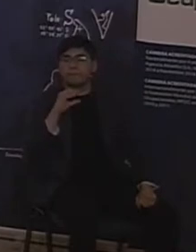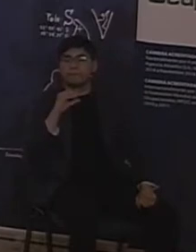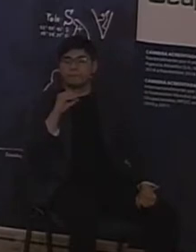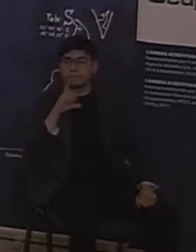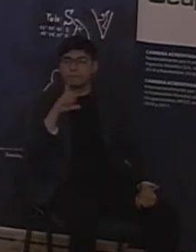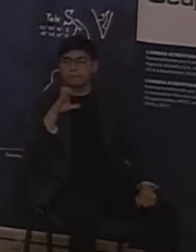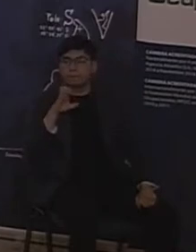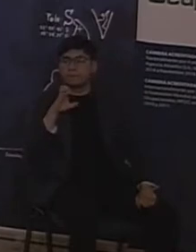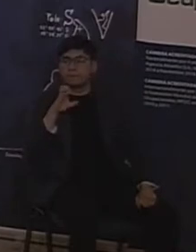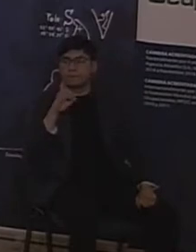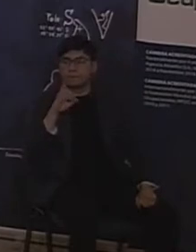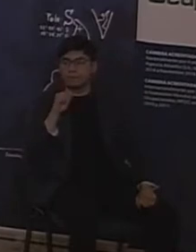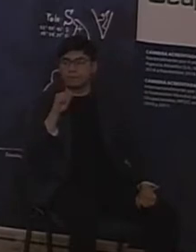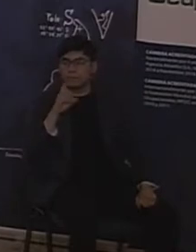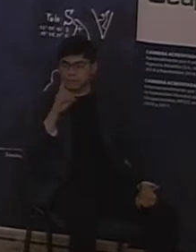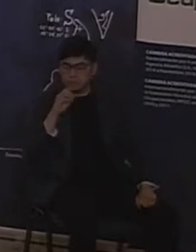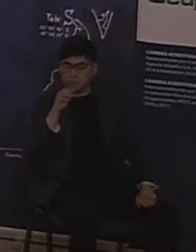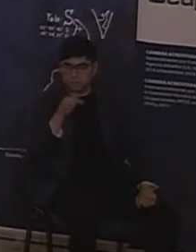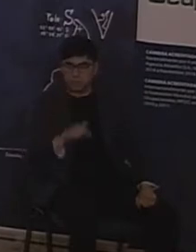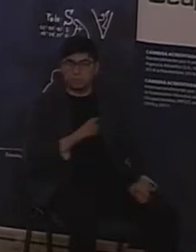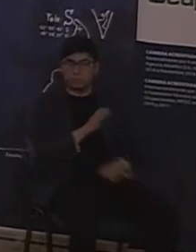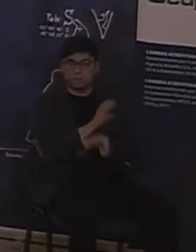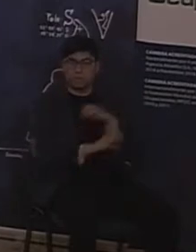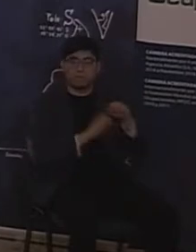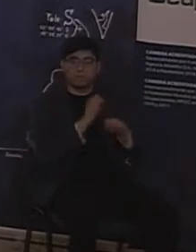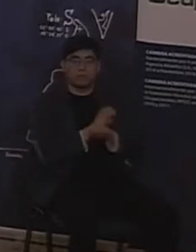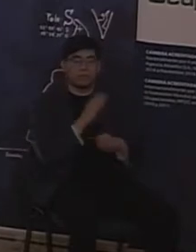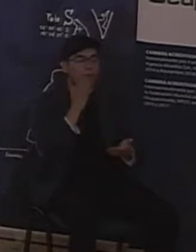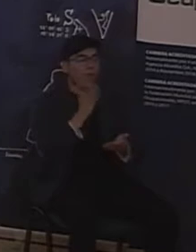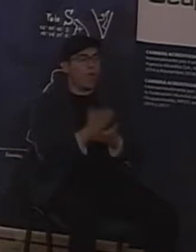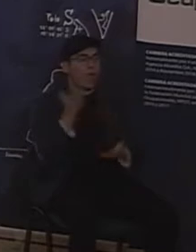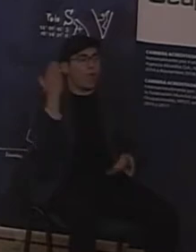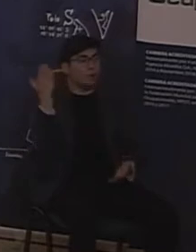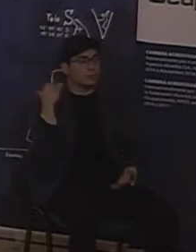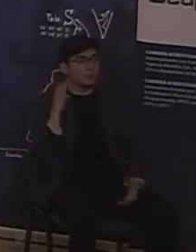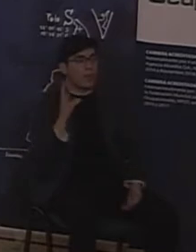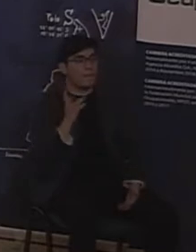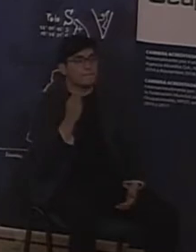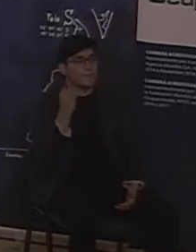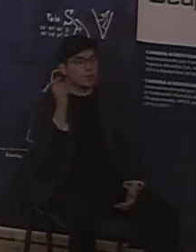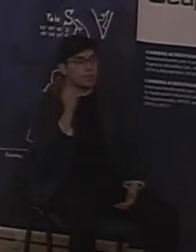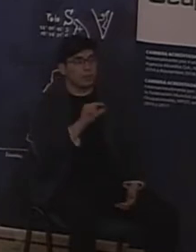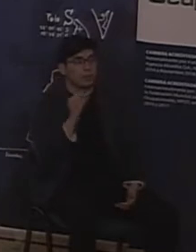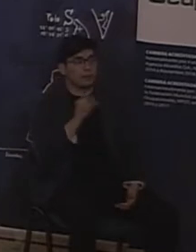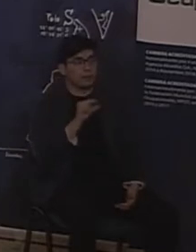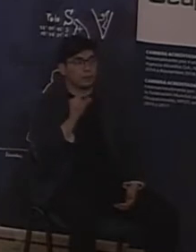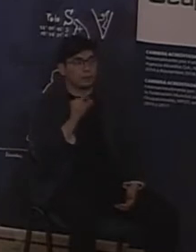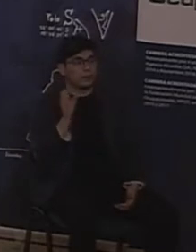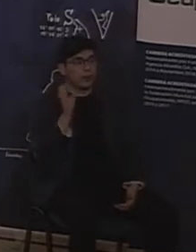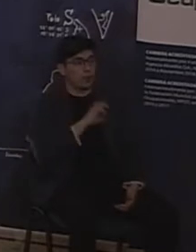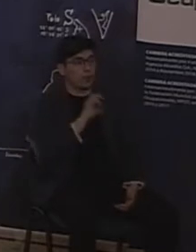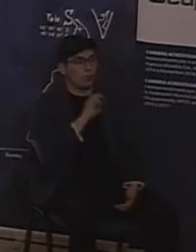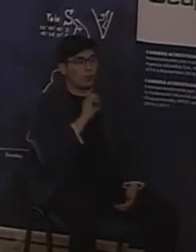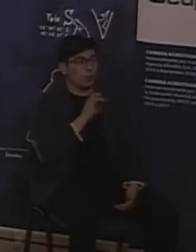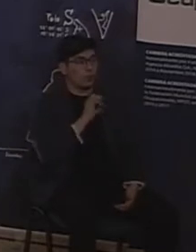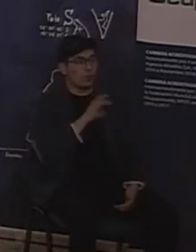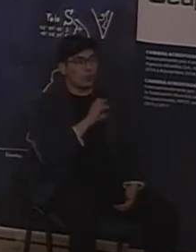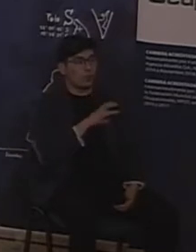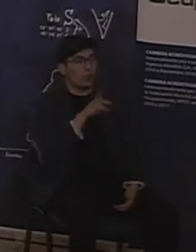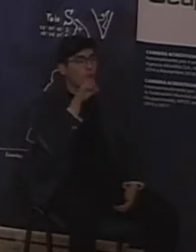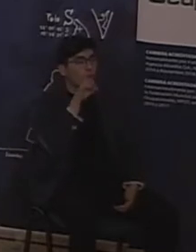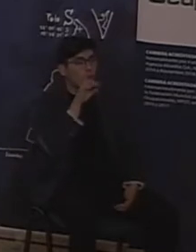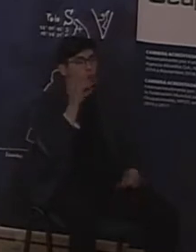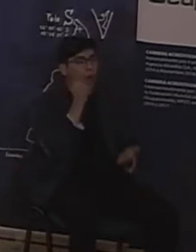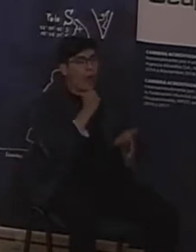de esta convención hasta hace muy poquito hasta la fecha en que chile tuvo que rendir su primer examen en el año